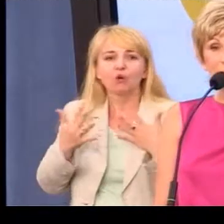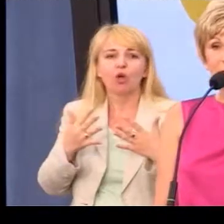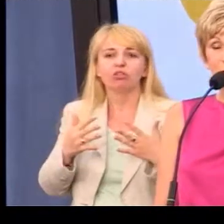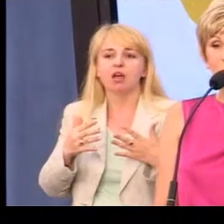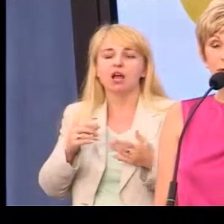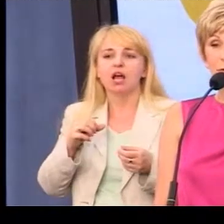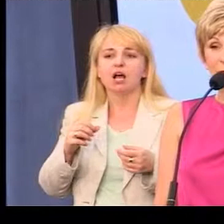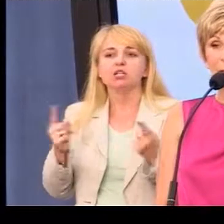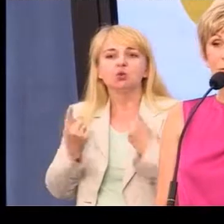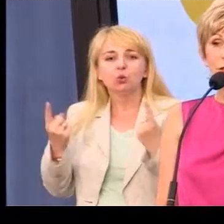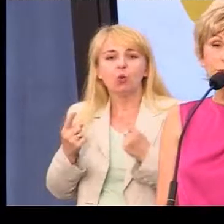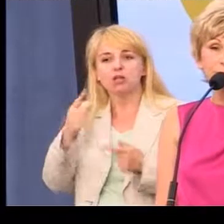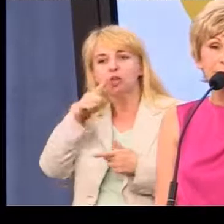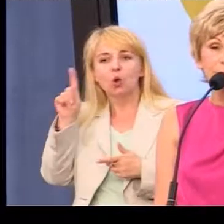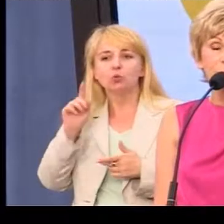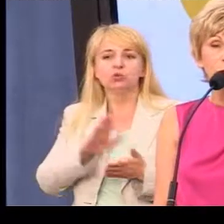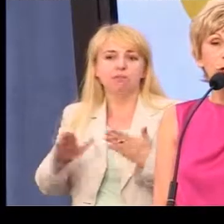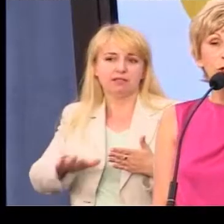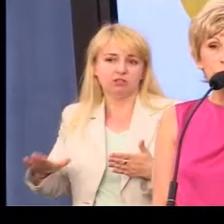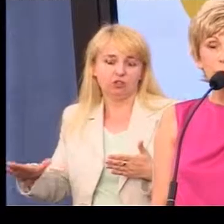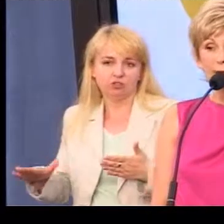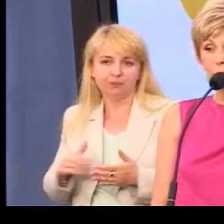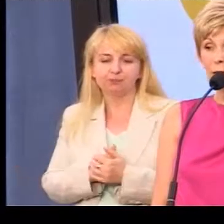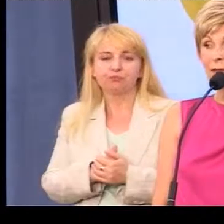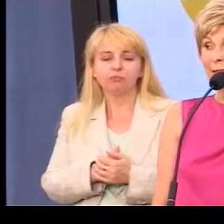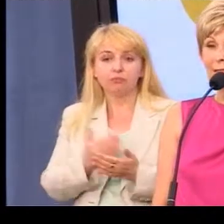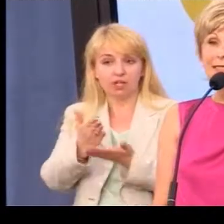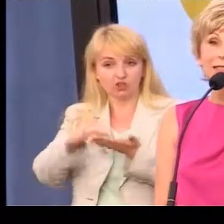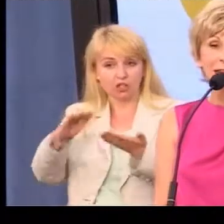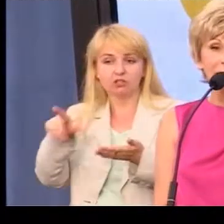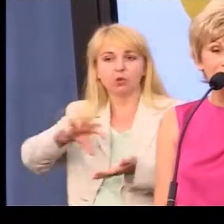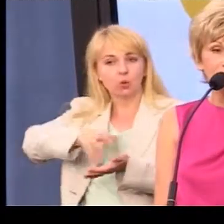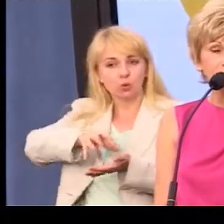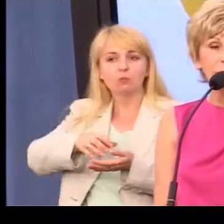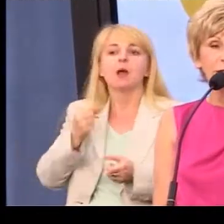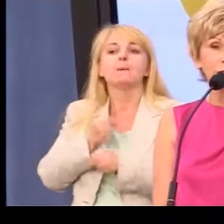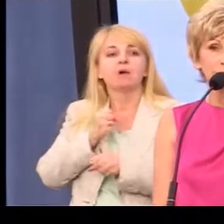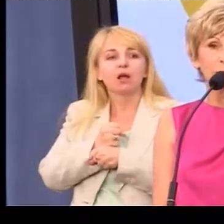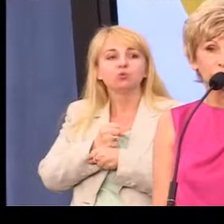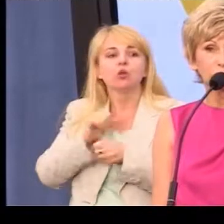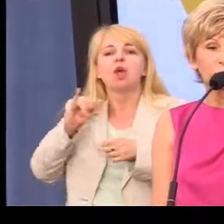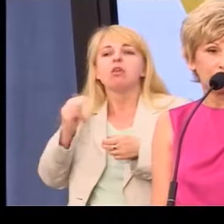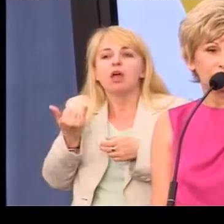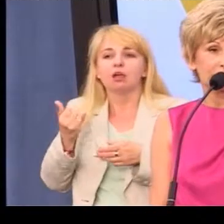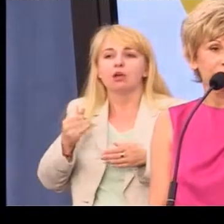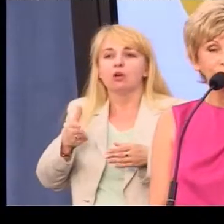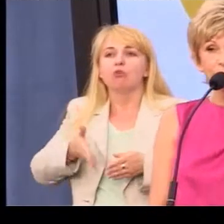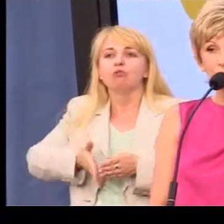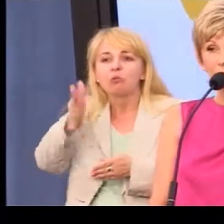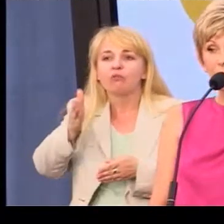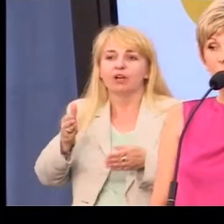ale w obecnej sytuacji uznałam, że część zespołu już pracuje nad strategią leczenia niepłodności w